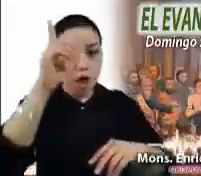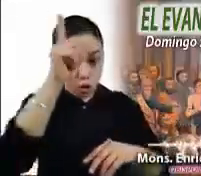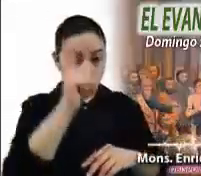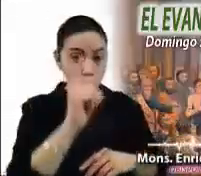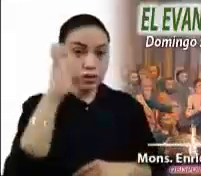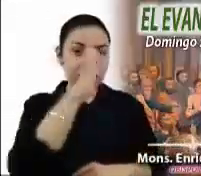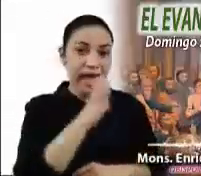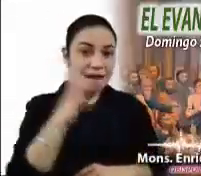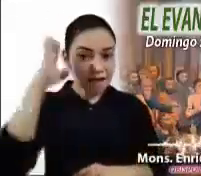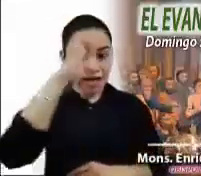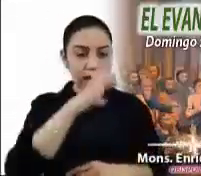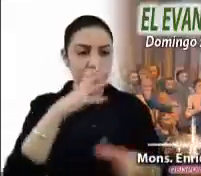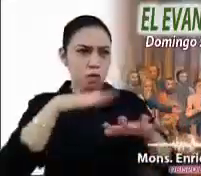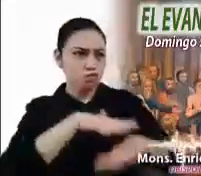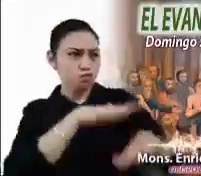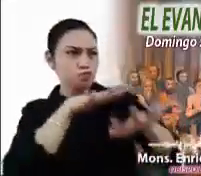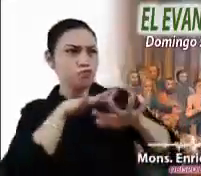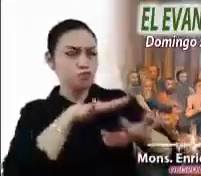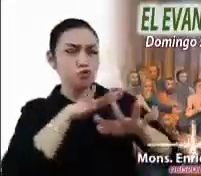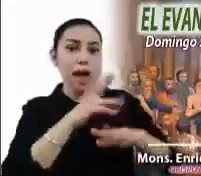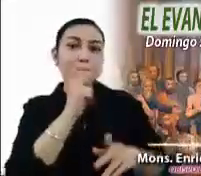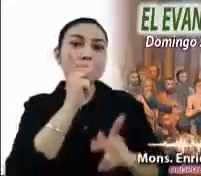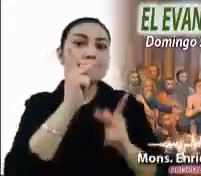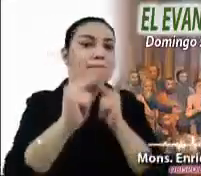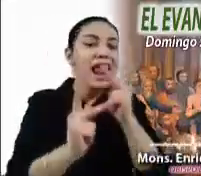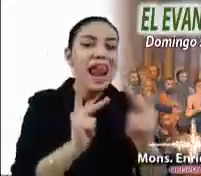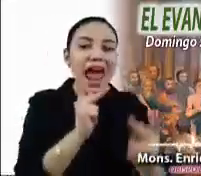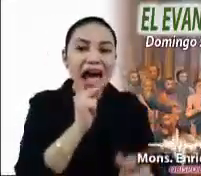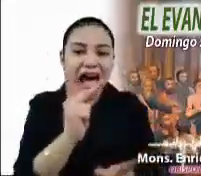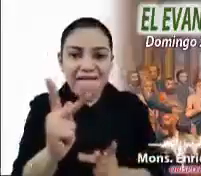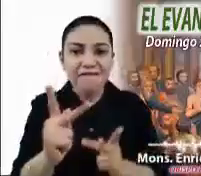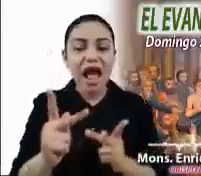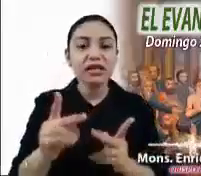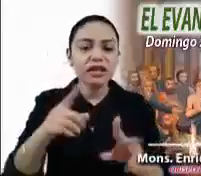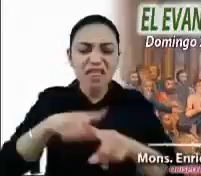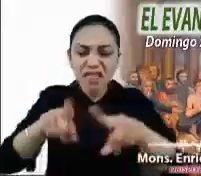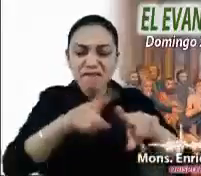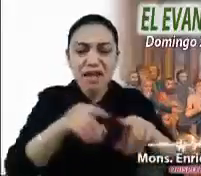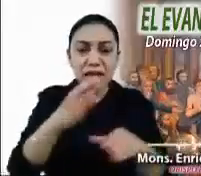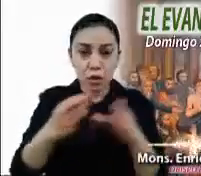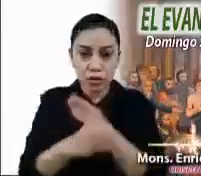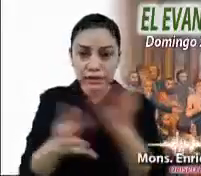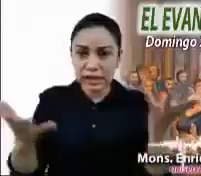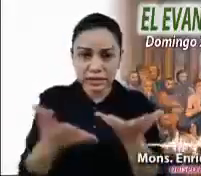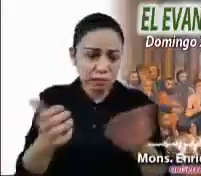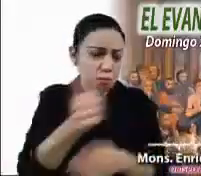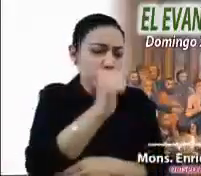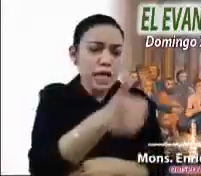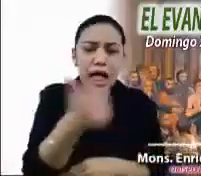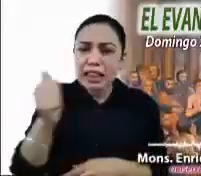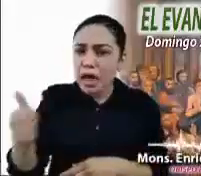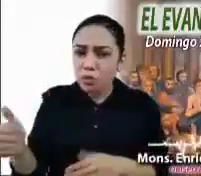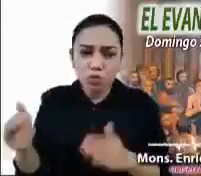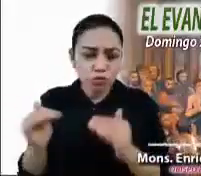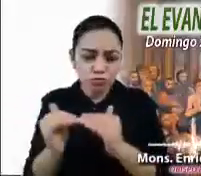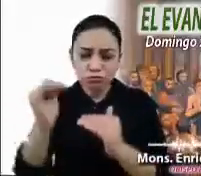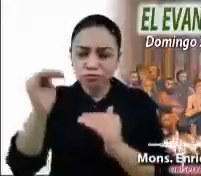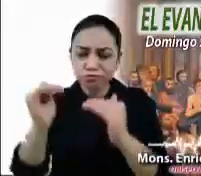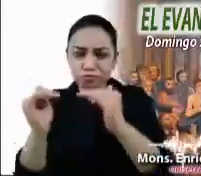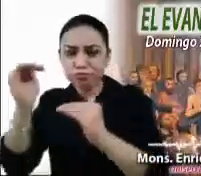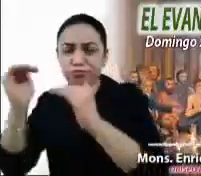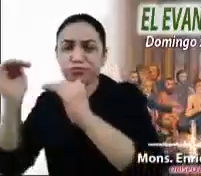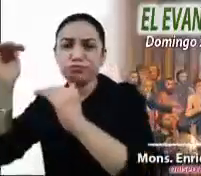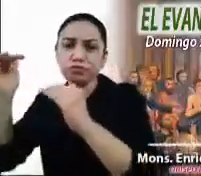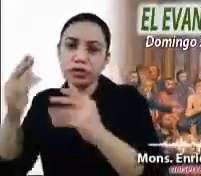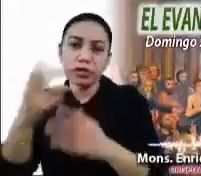nuestras palabras, en nuestras obras. Cada quien en su propia medida, cada quien en su propio campo y